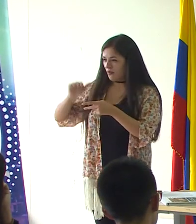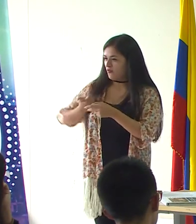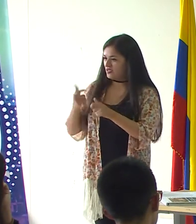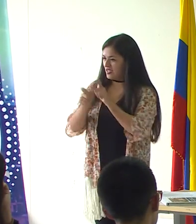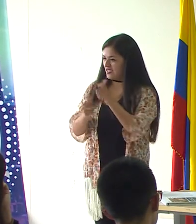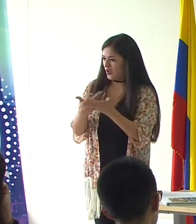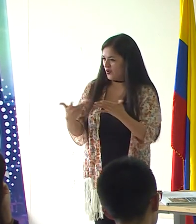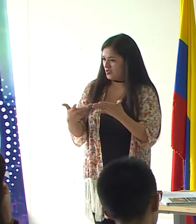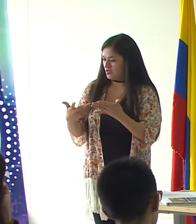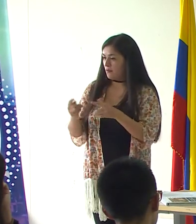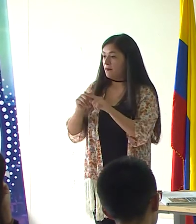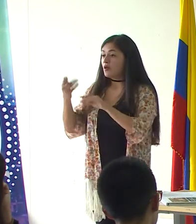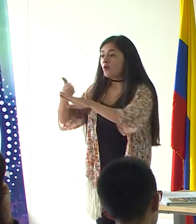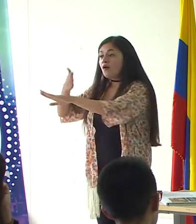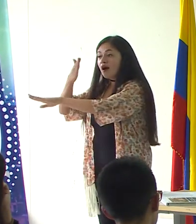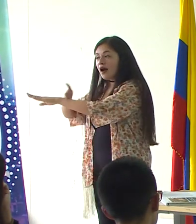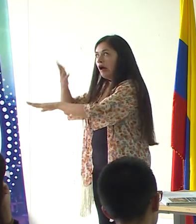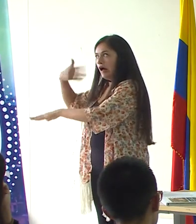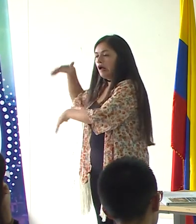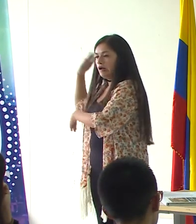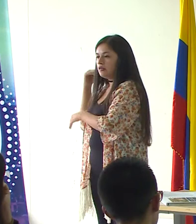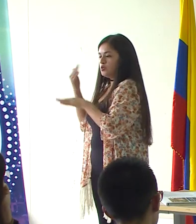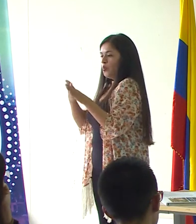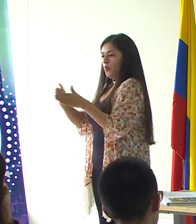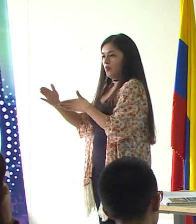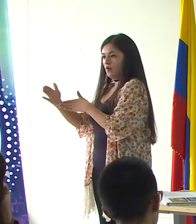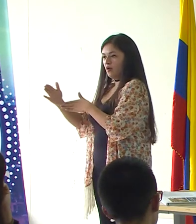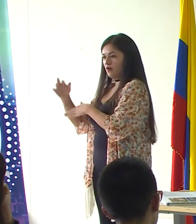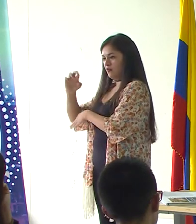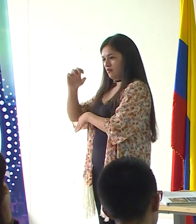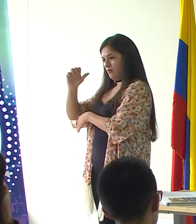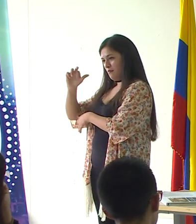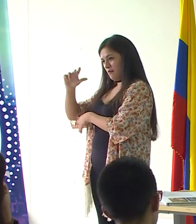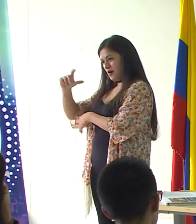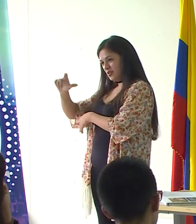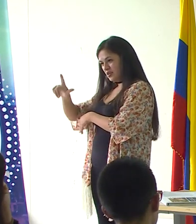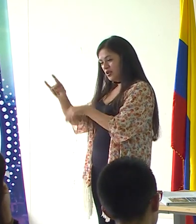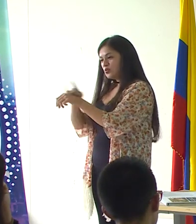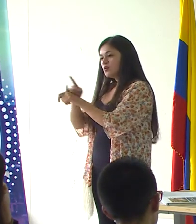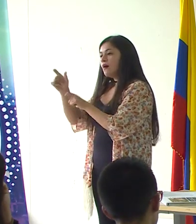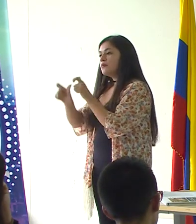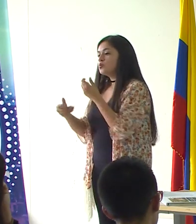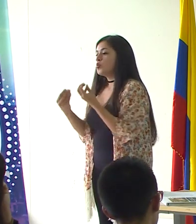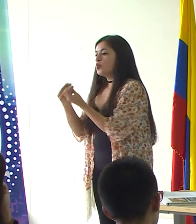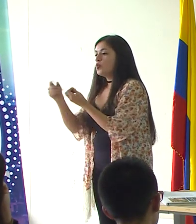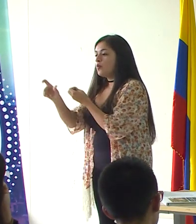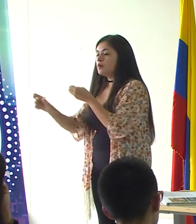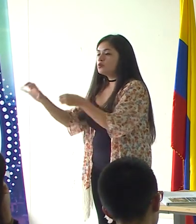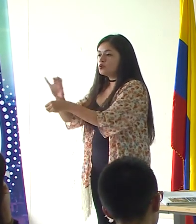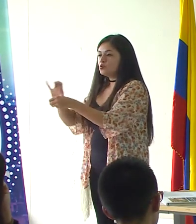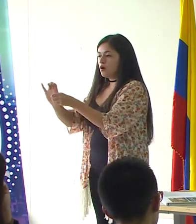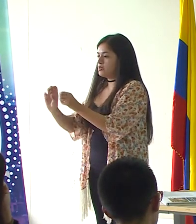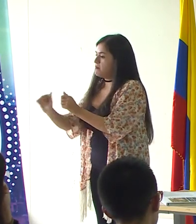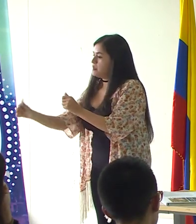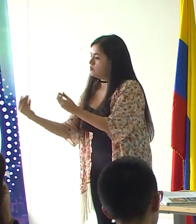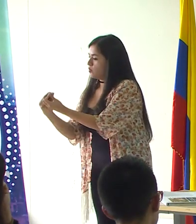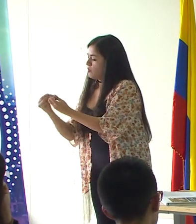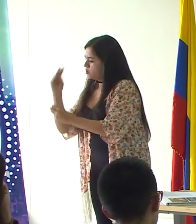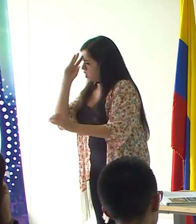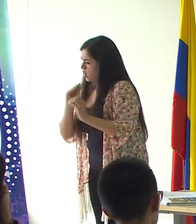que un grupo de personas promotores empresarios ciudadanos o lo que sea que se pongan de acuerdo puedan desarrollar